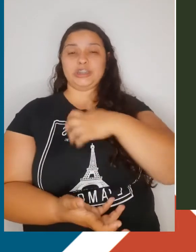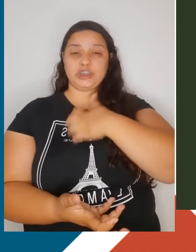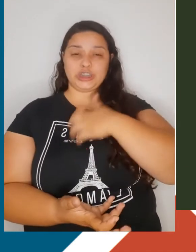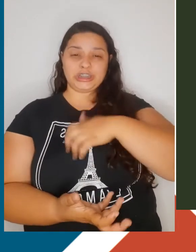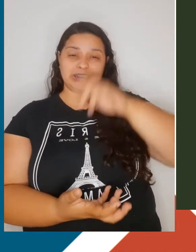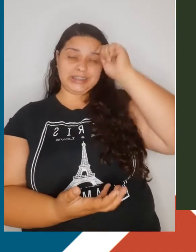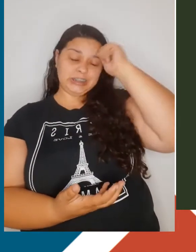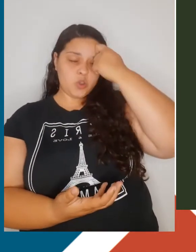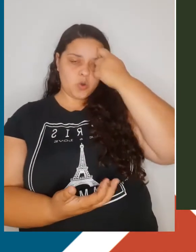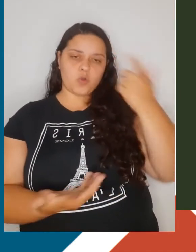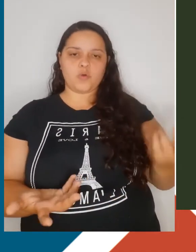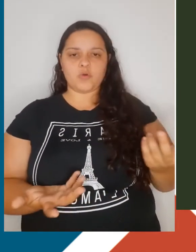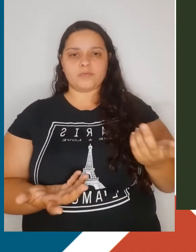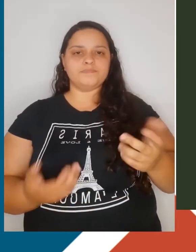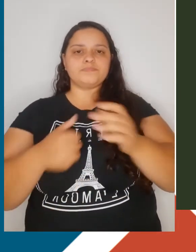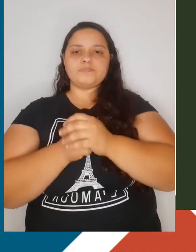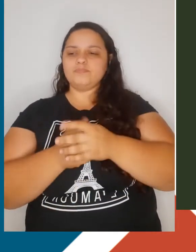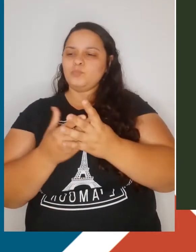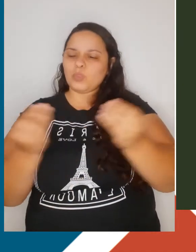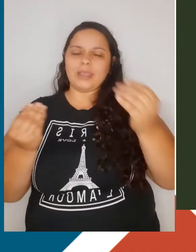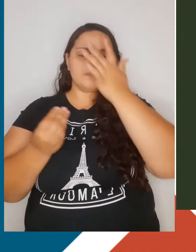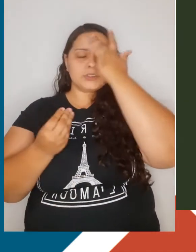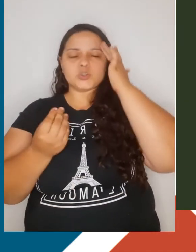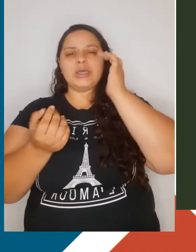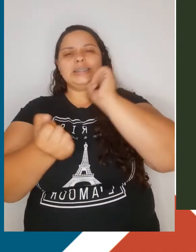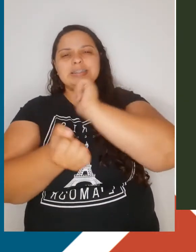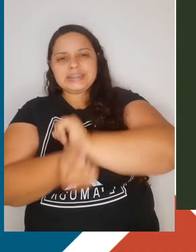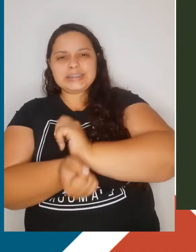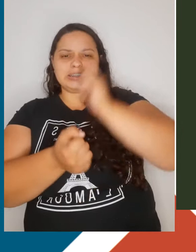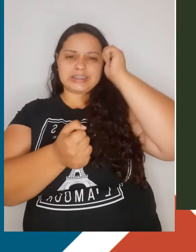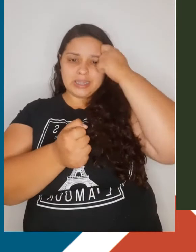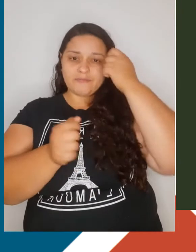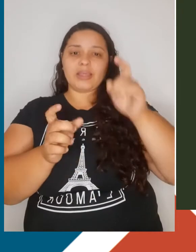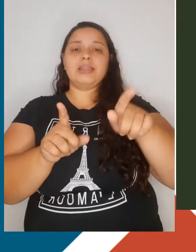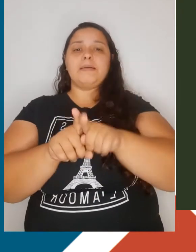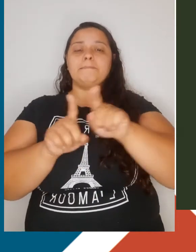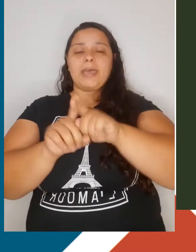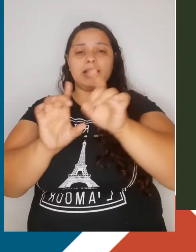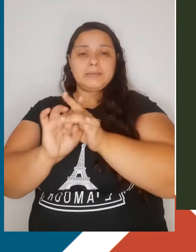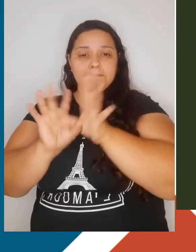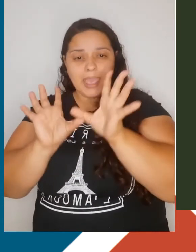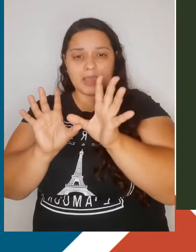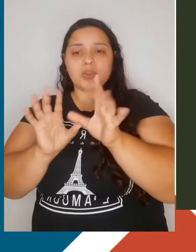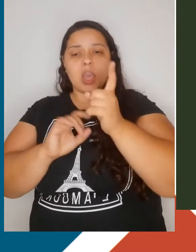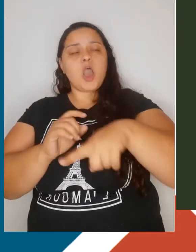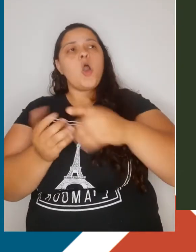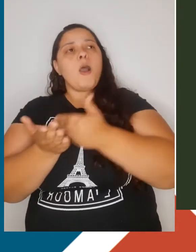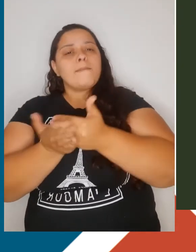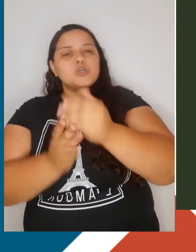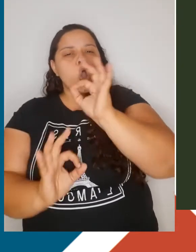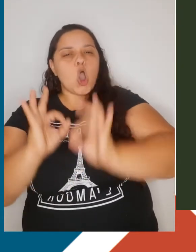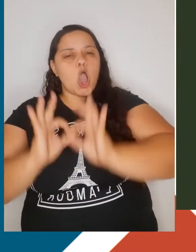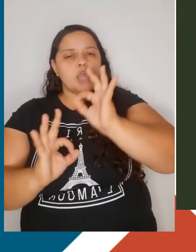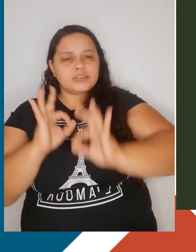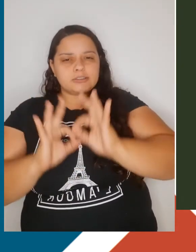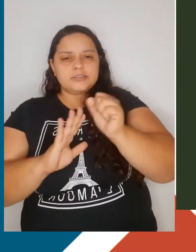escravizados aconteceu. Não claro do nada. A numerosa população de negros escravizados ou libertos abolicionistas vinham